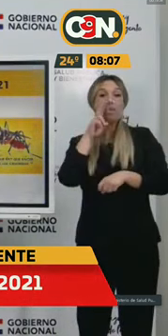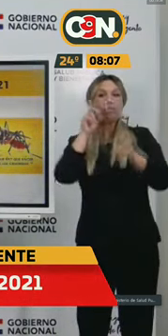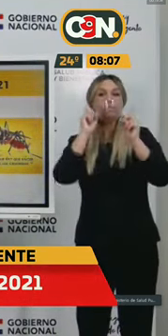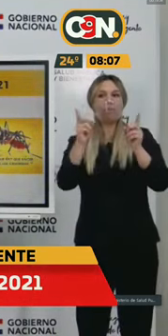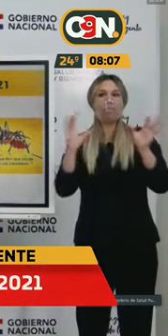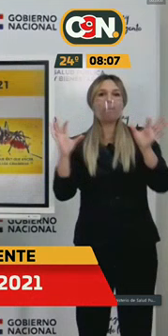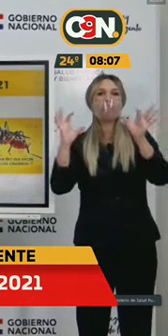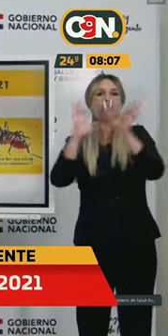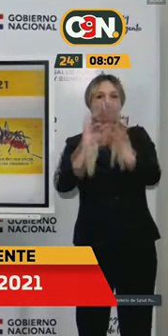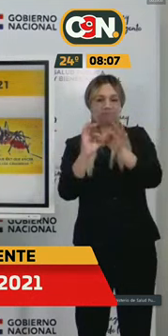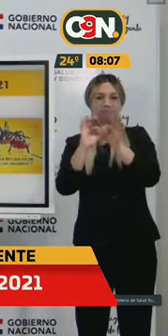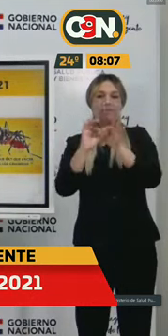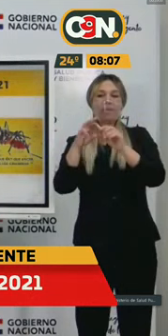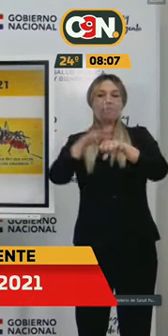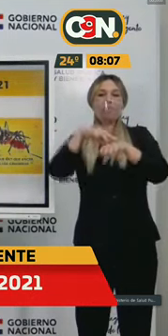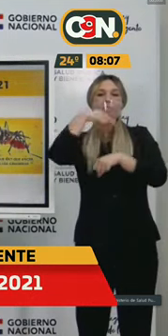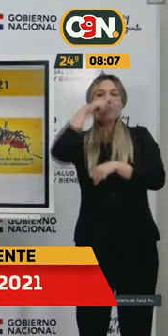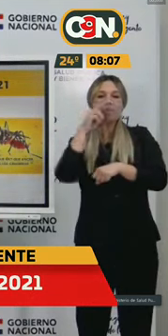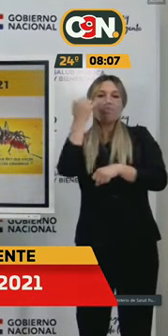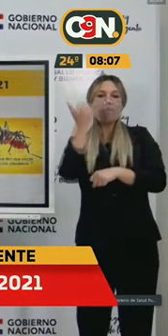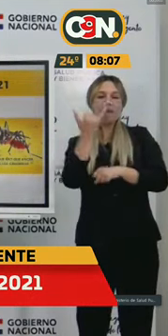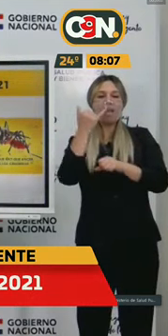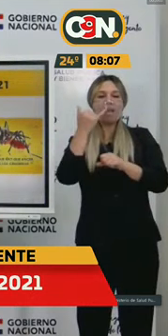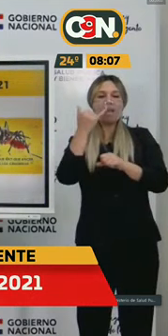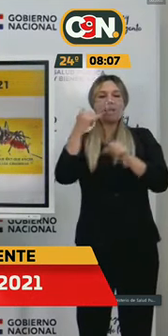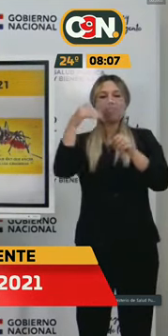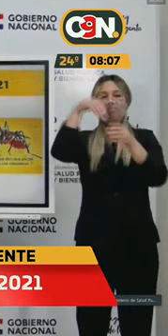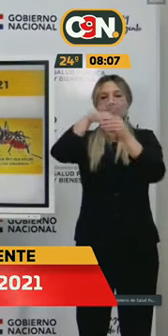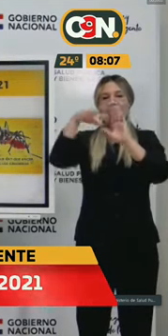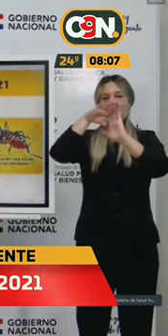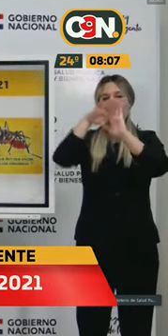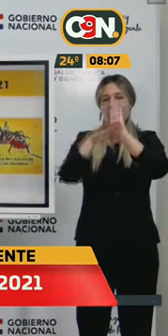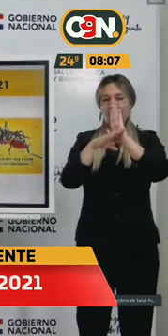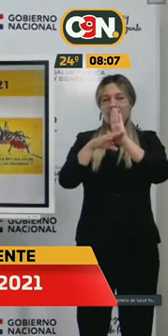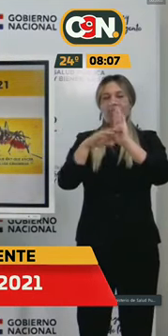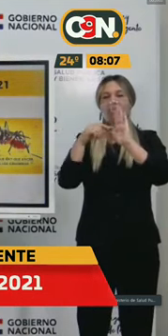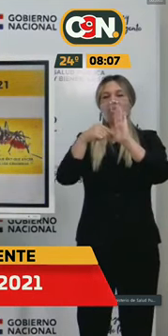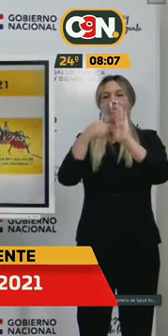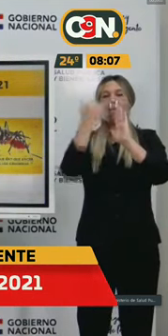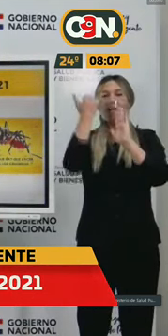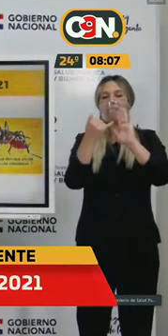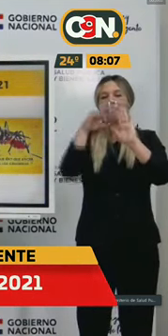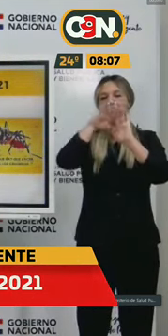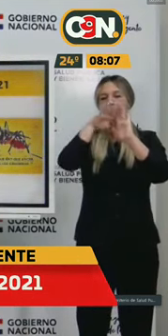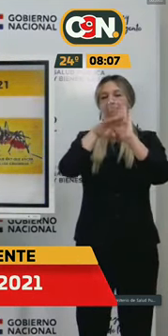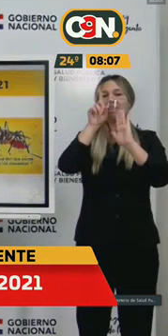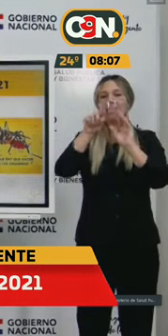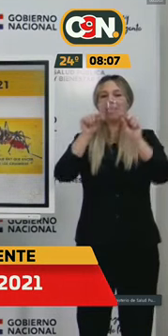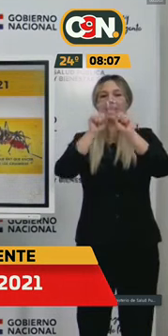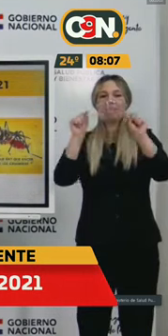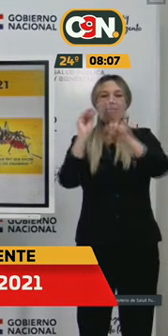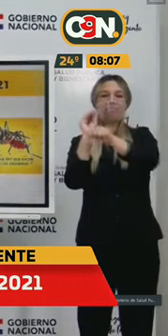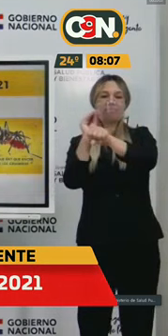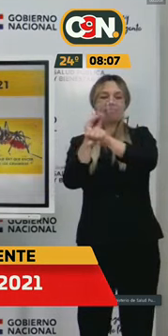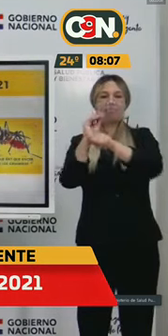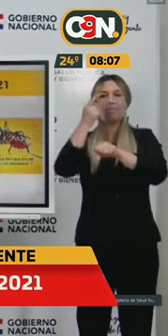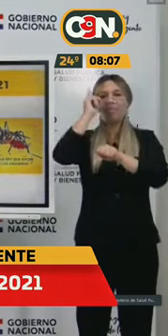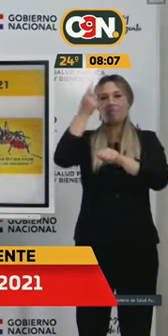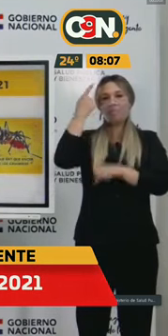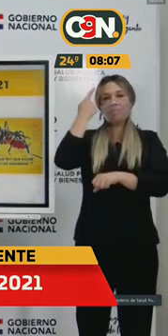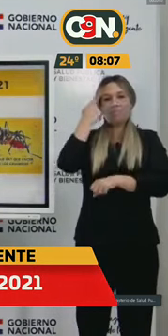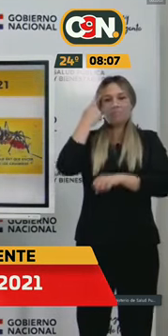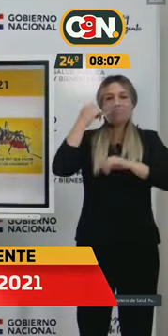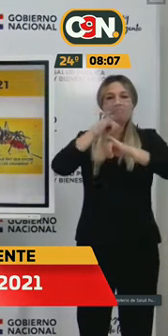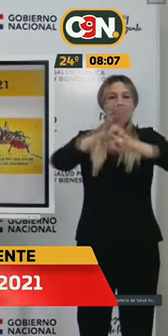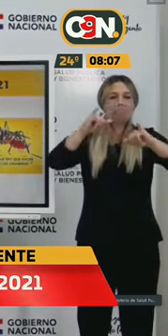donde incluso hemos incorporado contenidos a la malla curricular, y también se han llevado adelante mingas ambientales